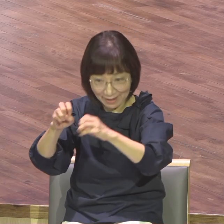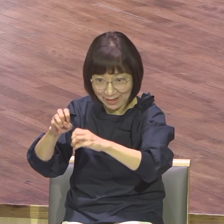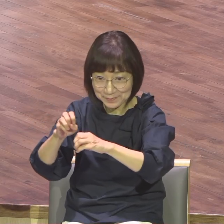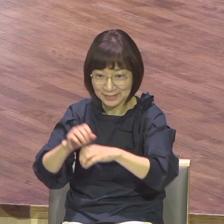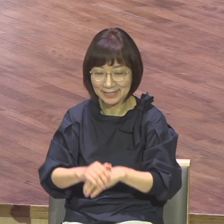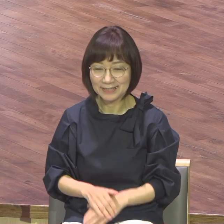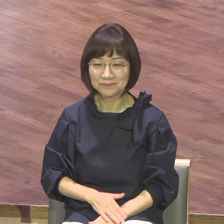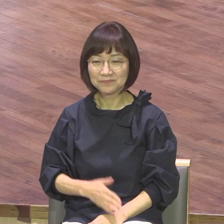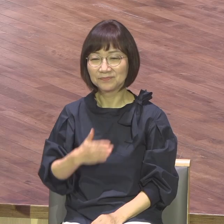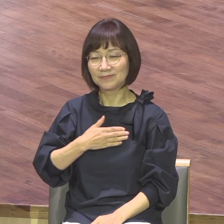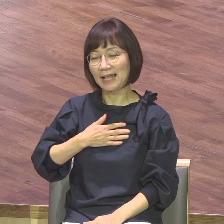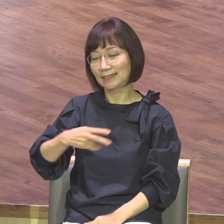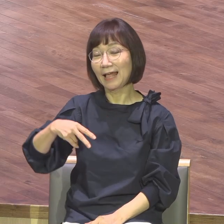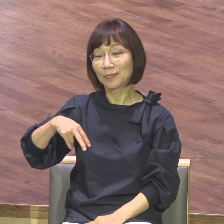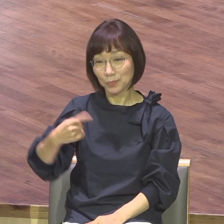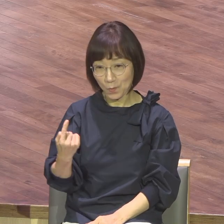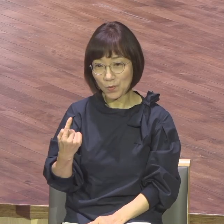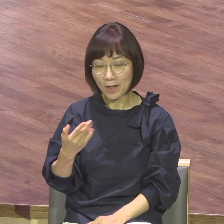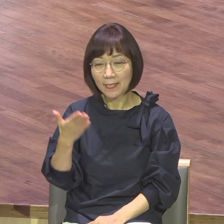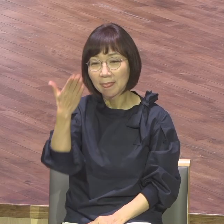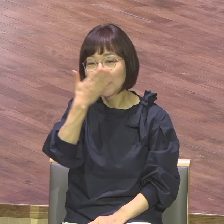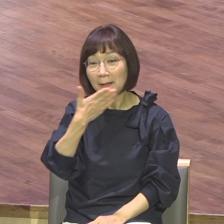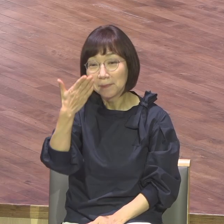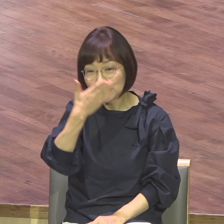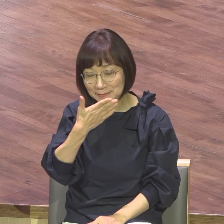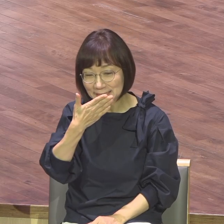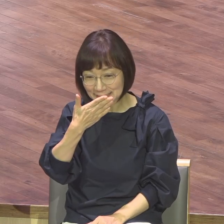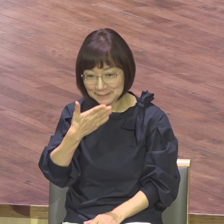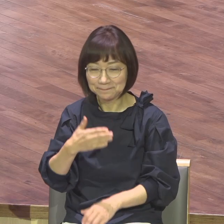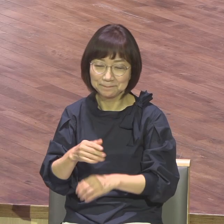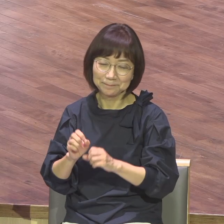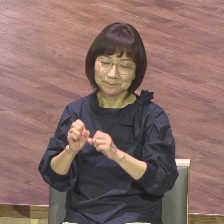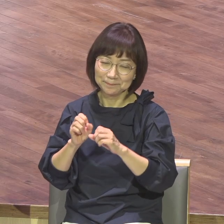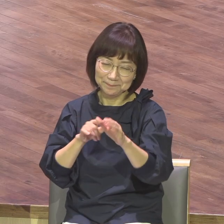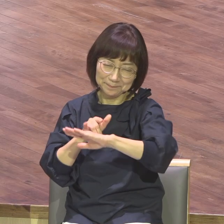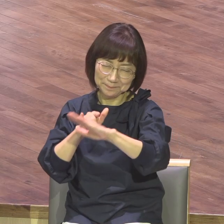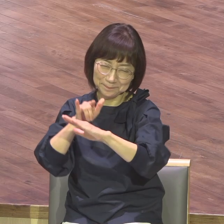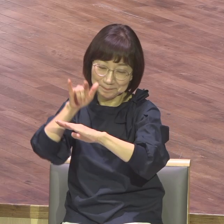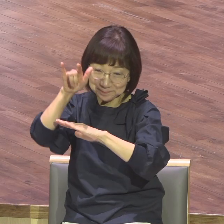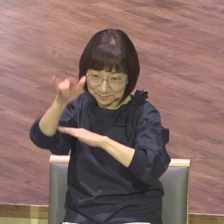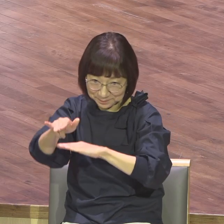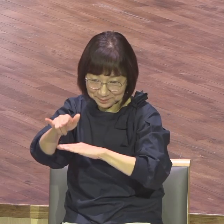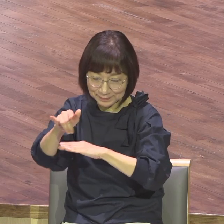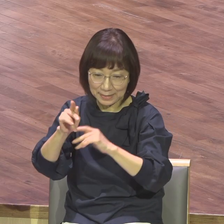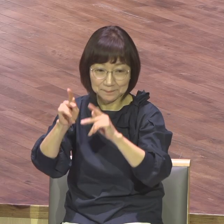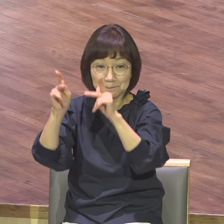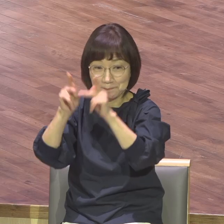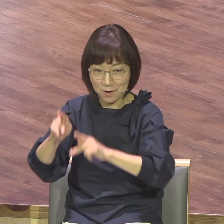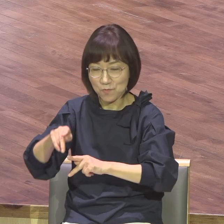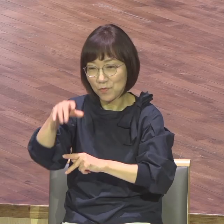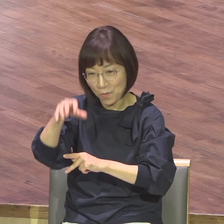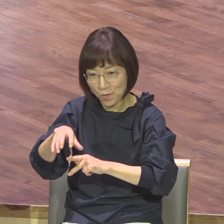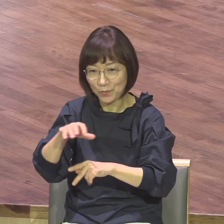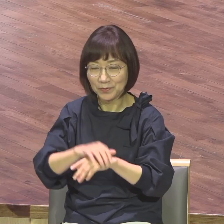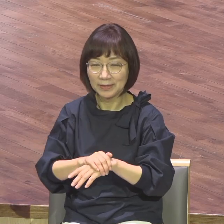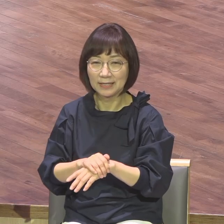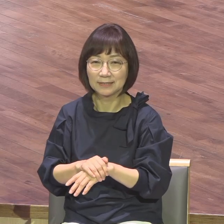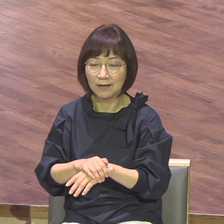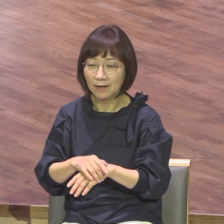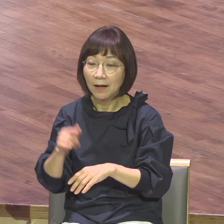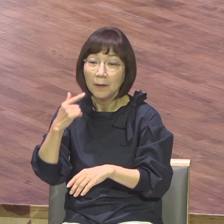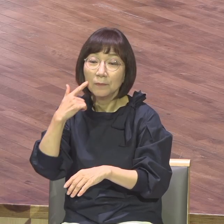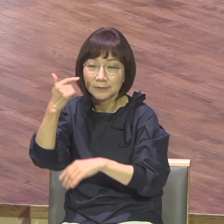저도 이번에 전도 캠프 기간 동안에 예원 미션 센터 개관 감사 예배, 현지인